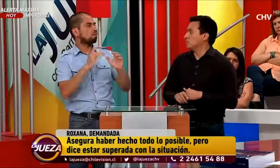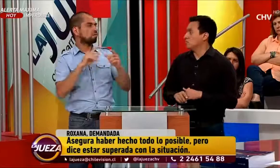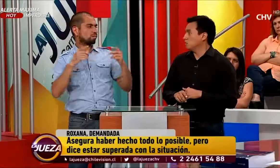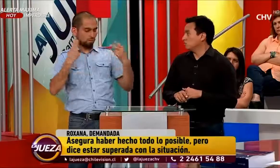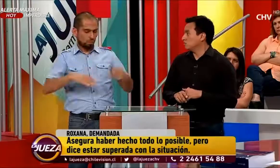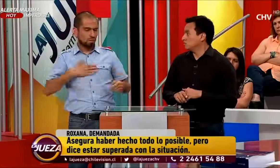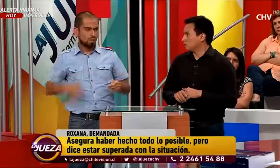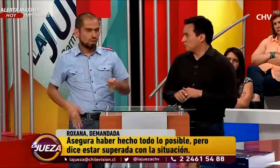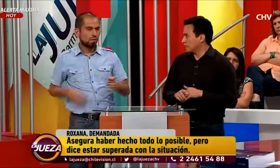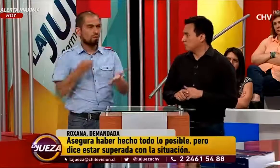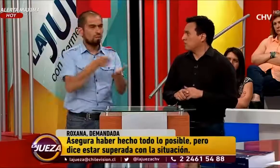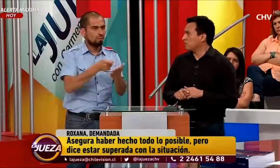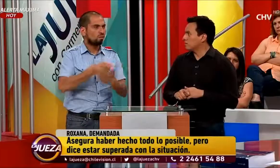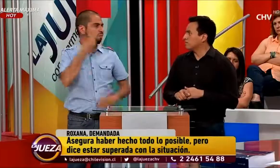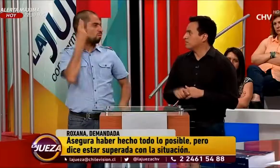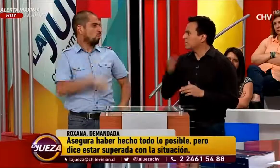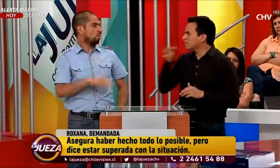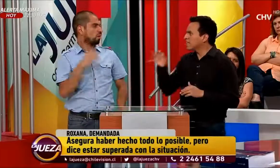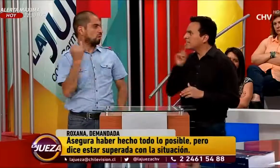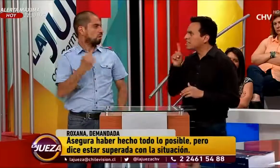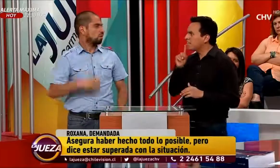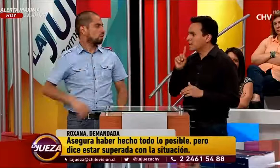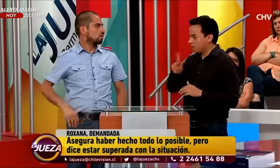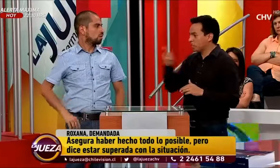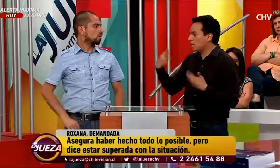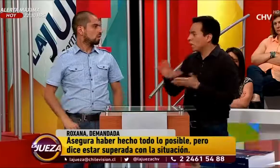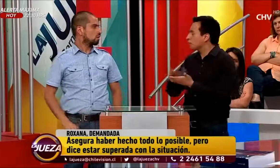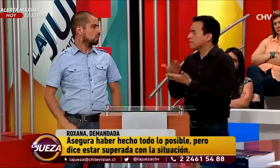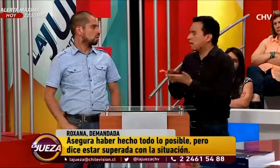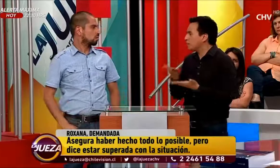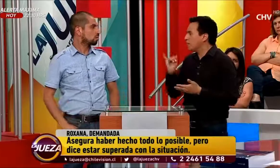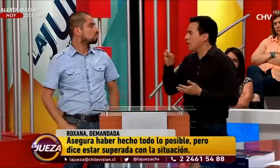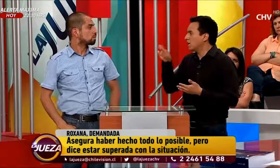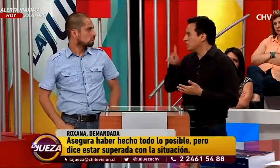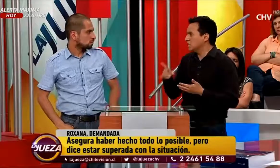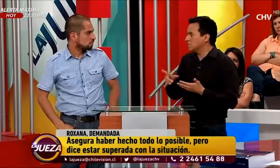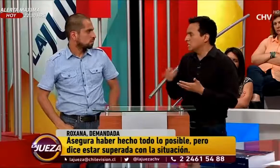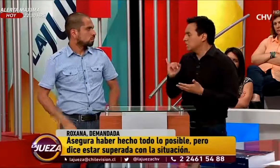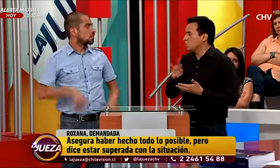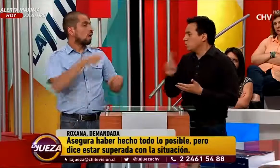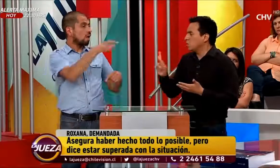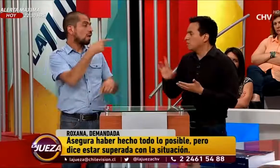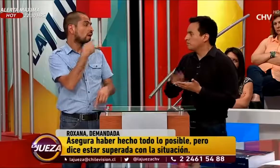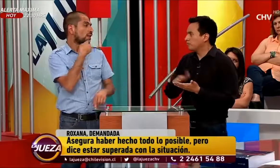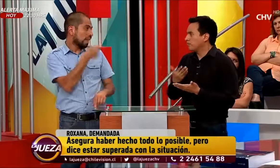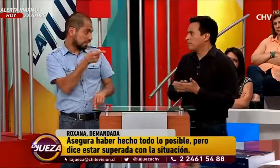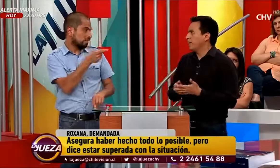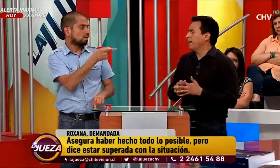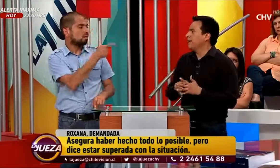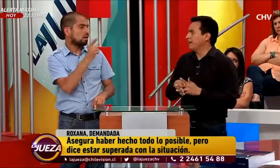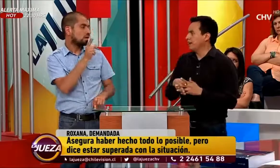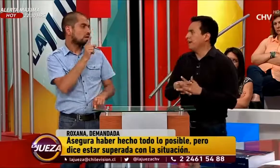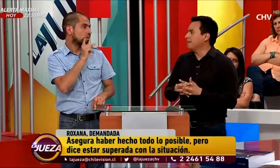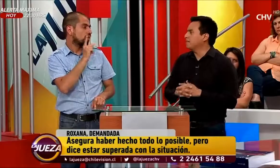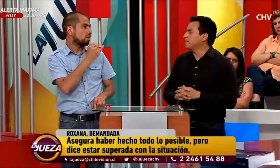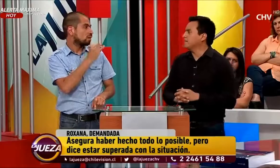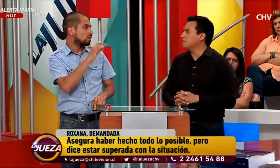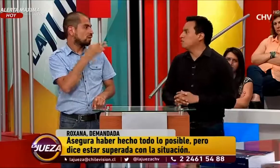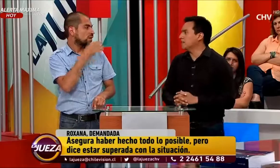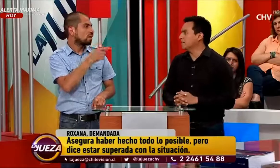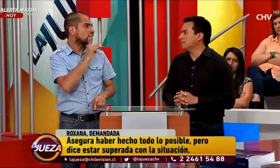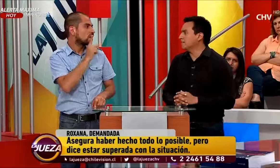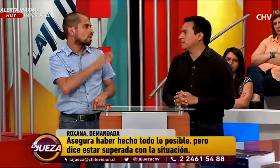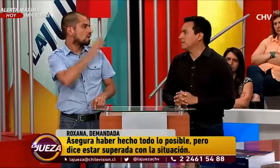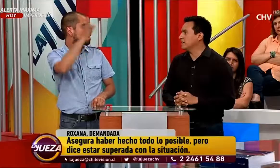bueno, eso quiso hacerlo. ¿Y tuvo una respuesta del IPS de si había una pensión o no había una pensión? El IPS dijo que